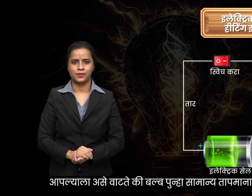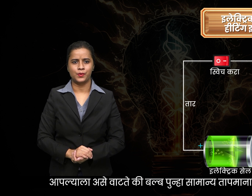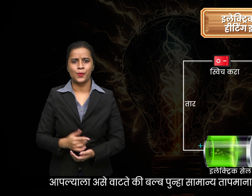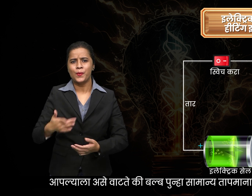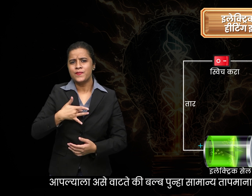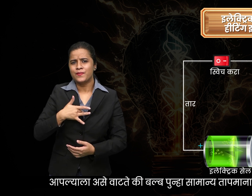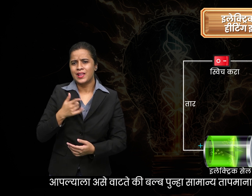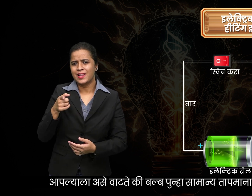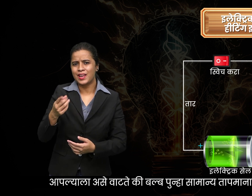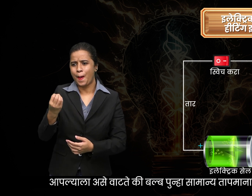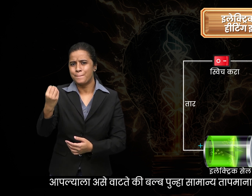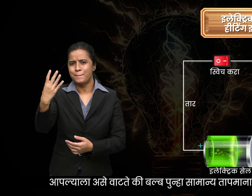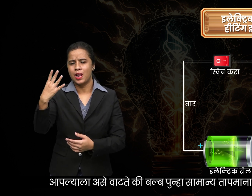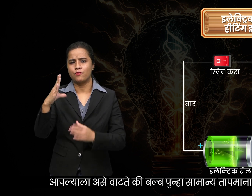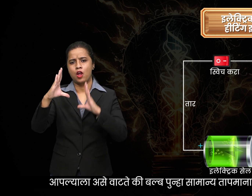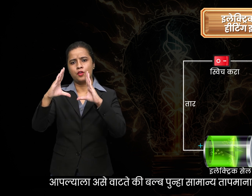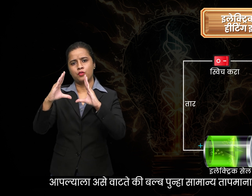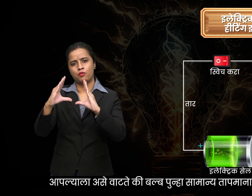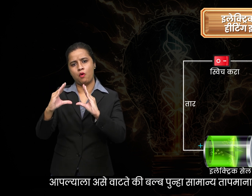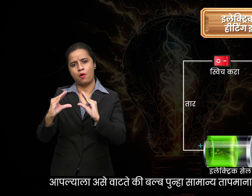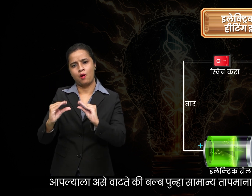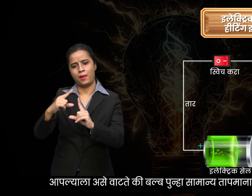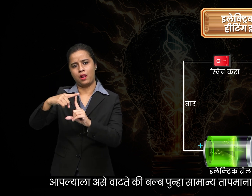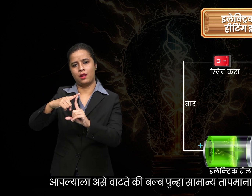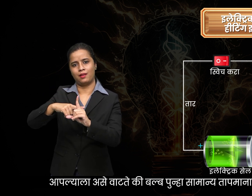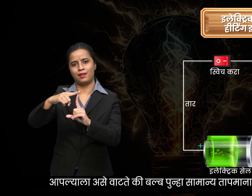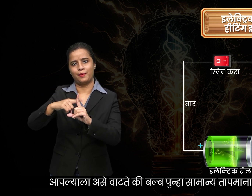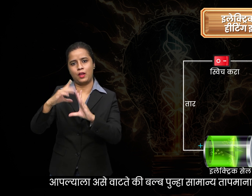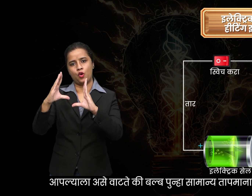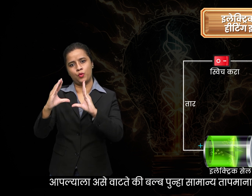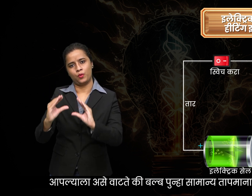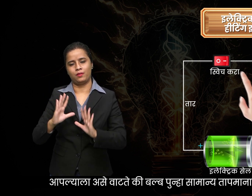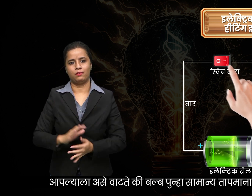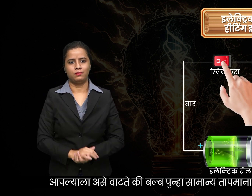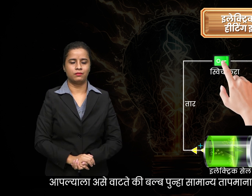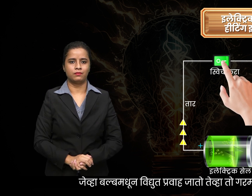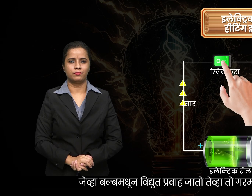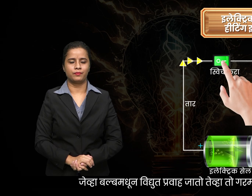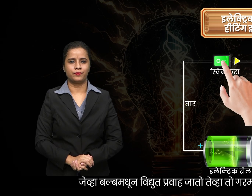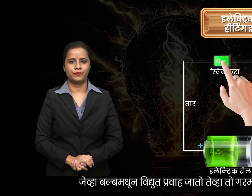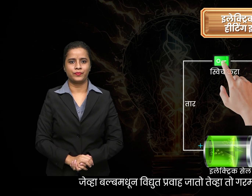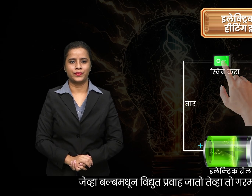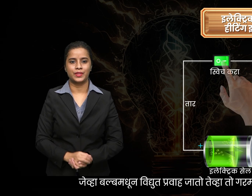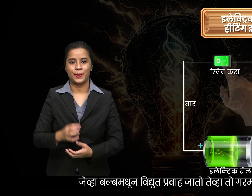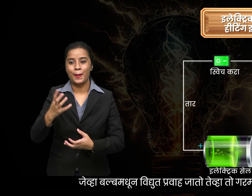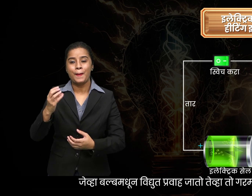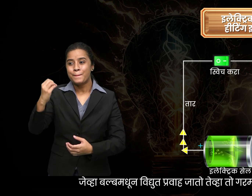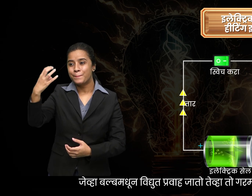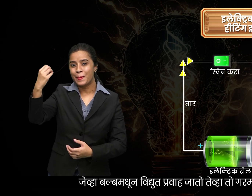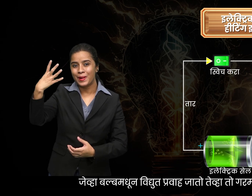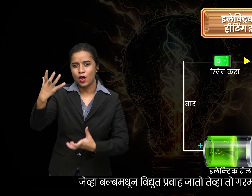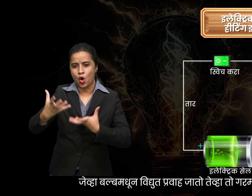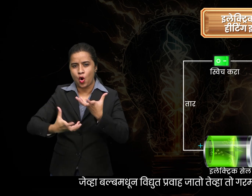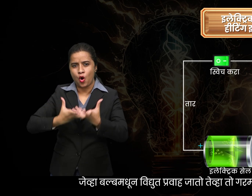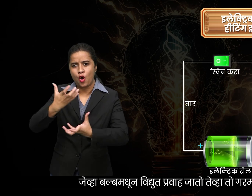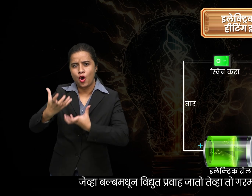आपल्याला असे वाटते की बल्ब पुन्हा सामान्य तापमानावर आला आहे. जेव्हा बल्बमधून विद्युत